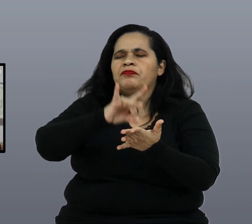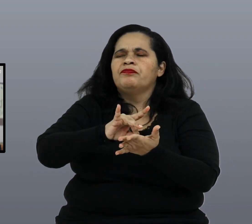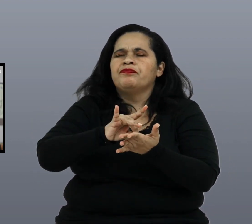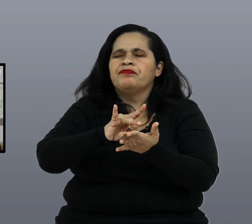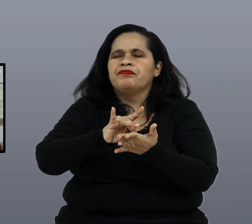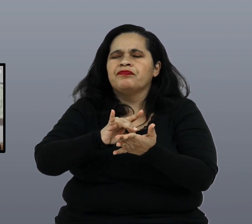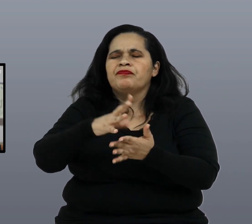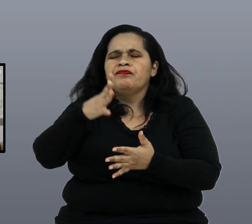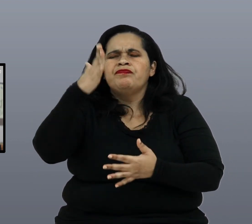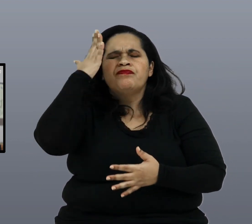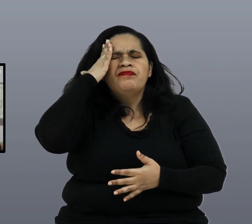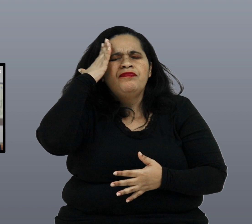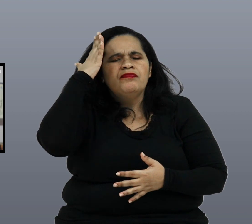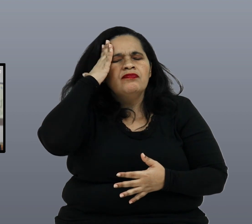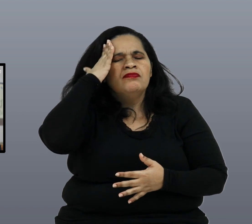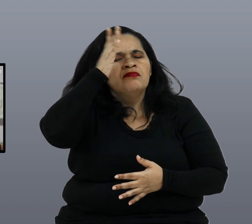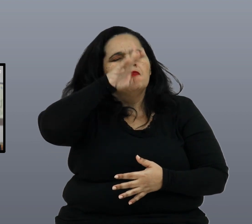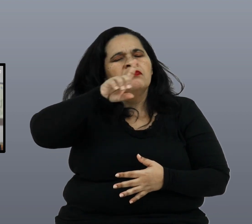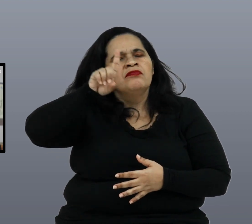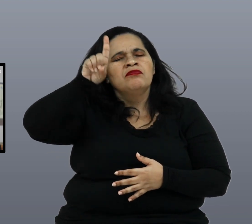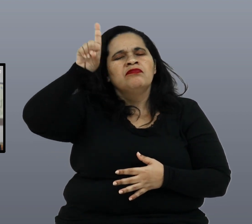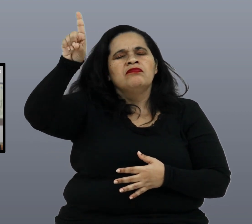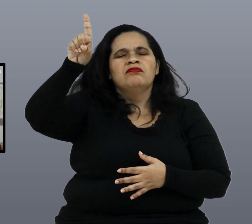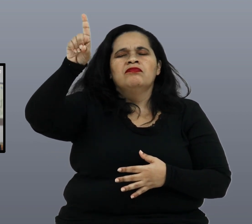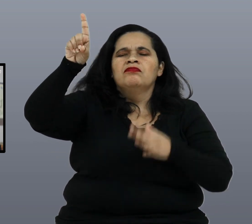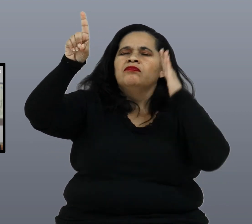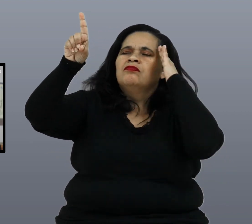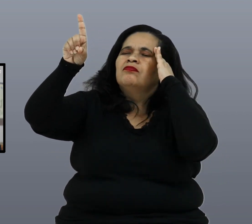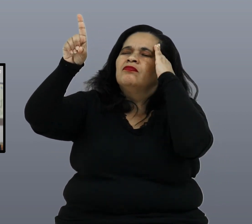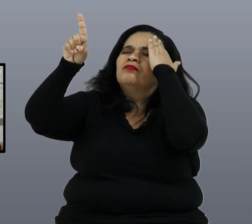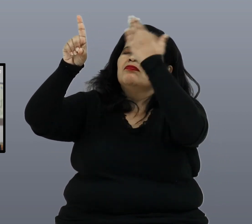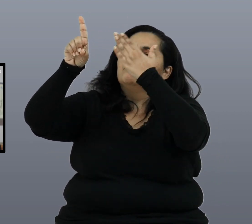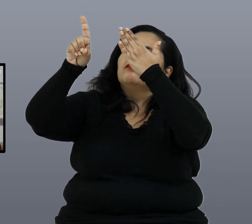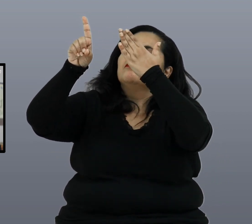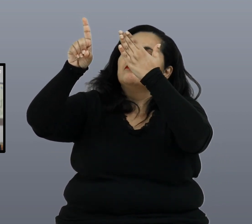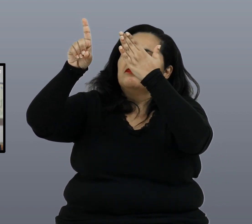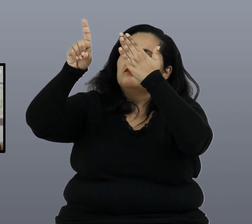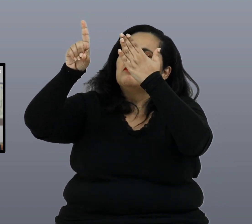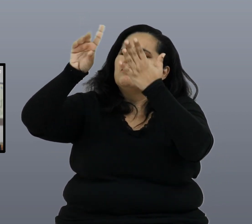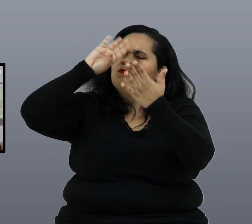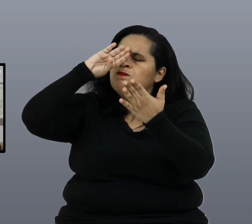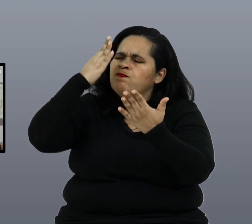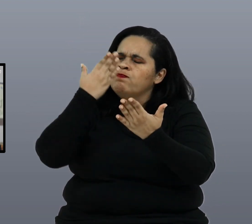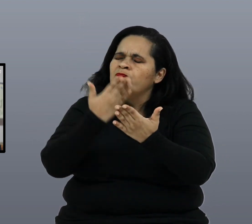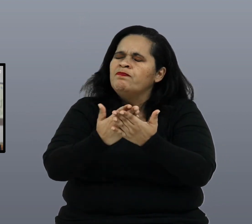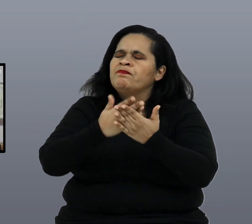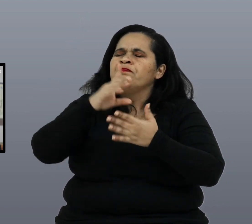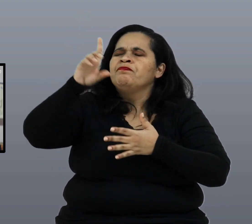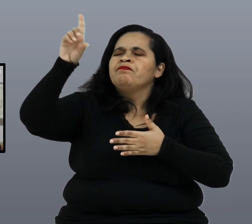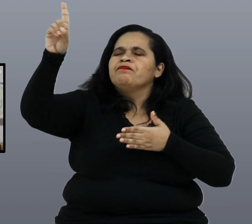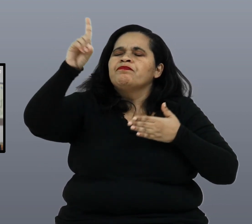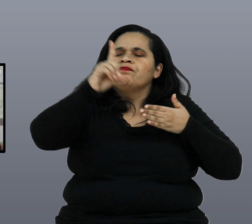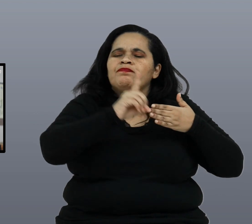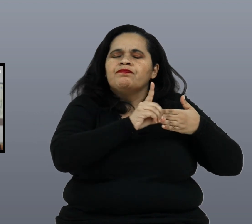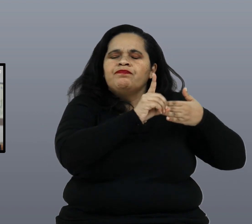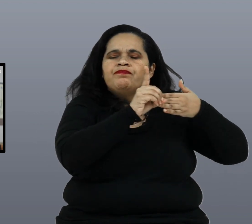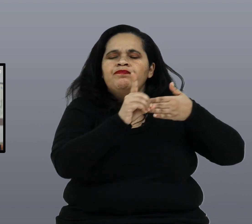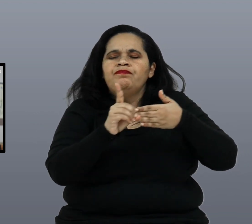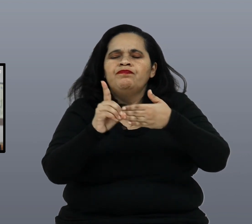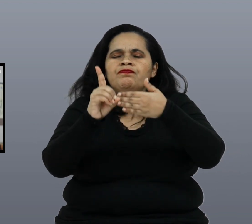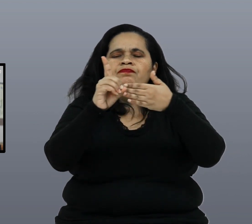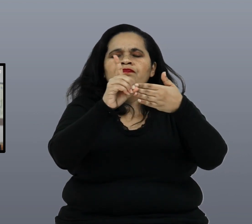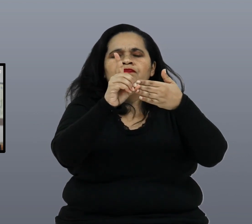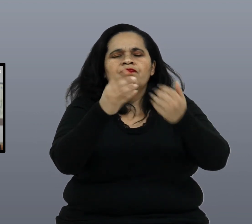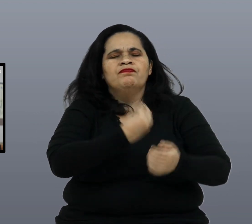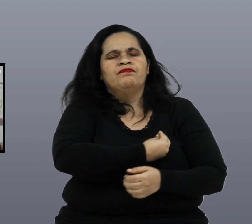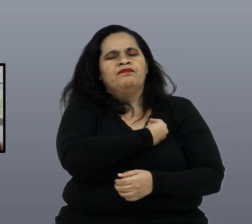trono, olhar para Deus, crendo que Ele está conduzindo a nossa vida, a nossa história. Deus,